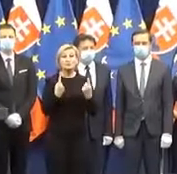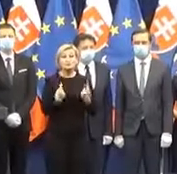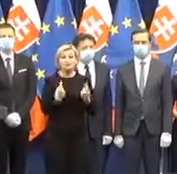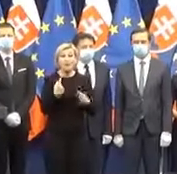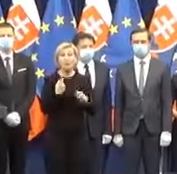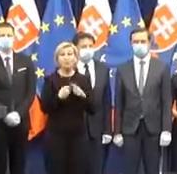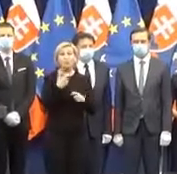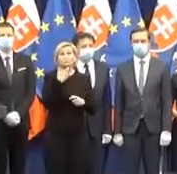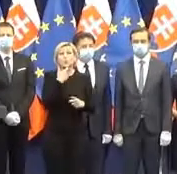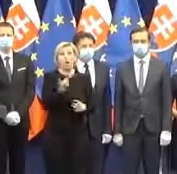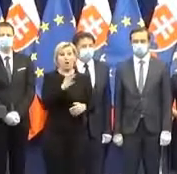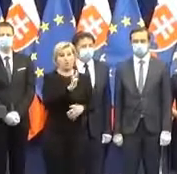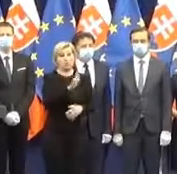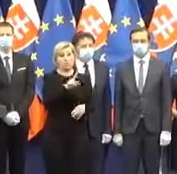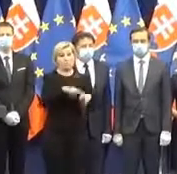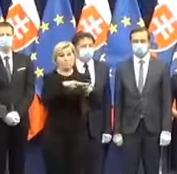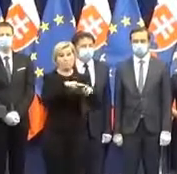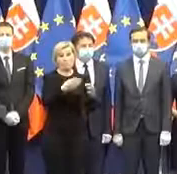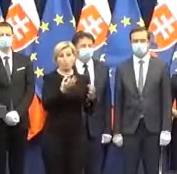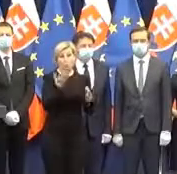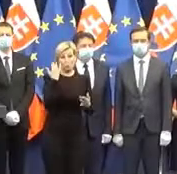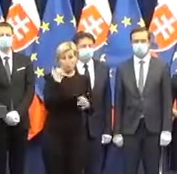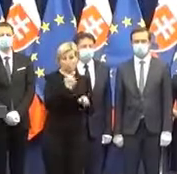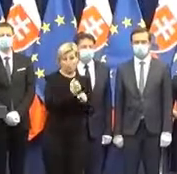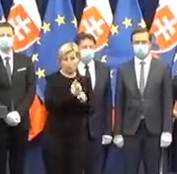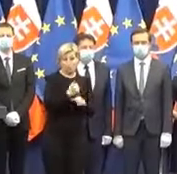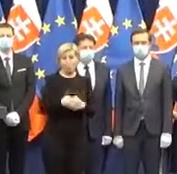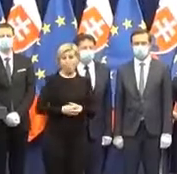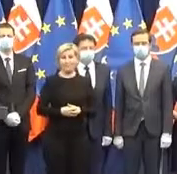ako postupovali doteraz.